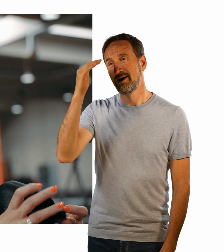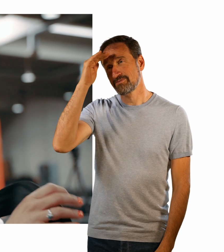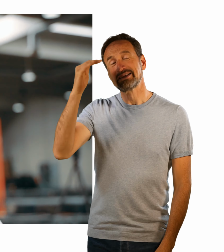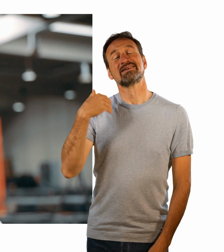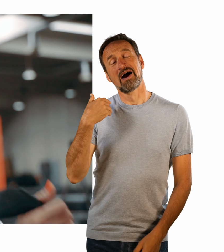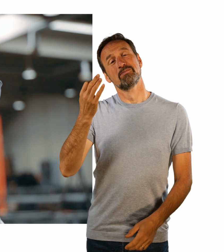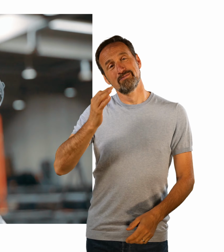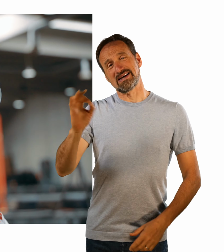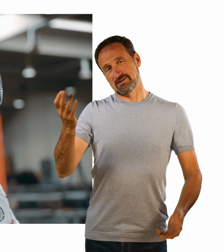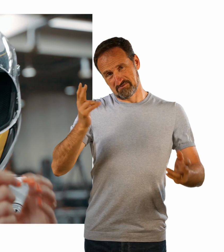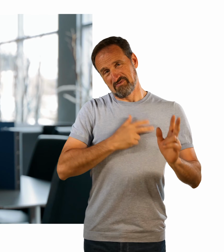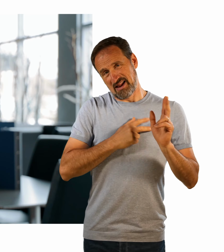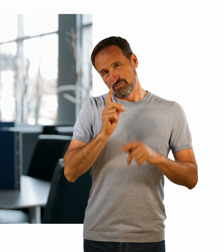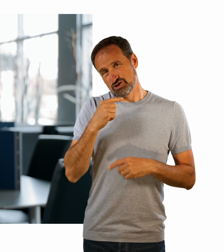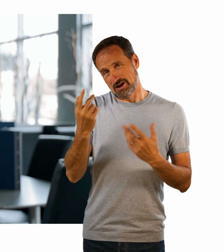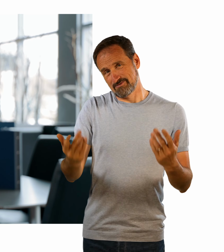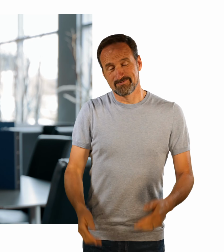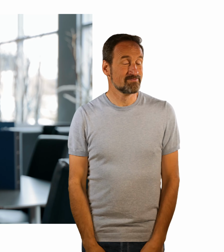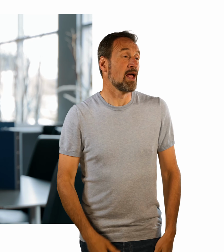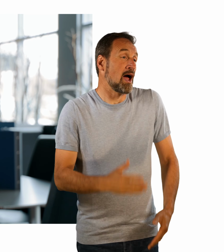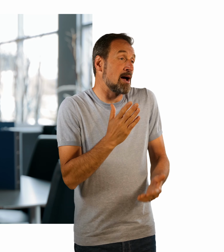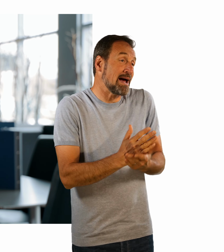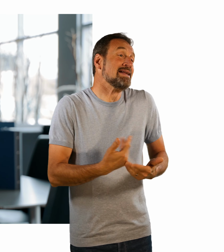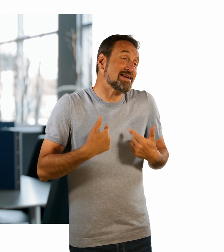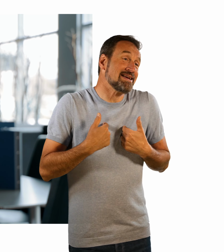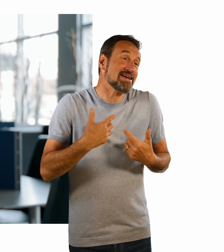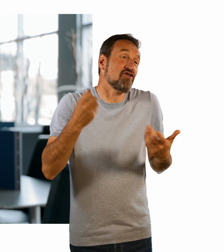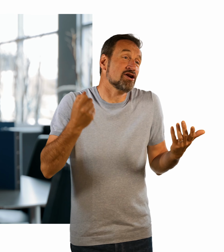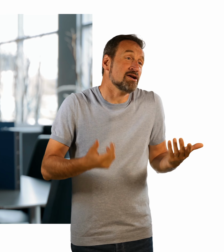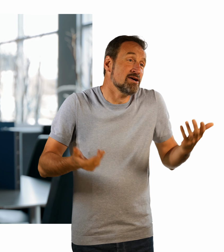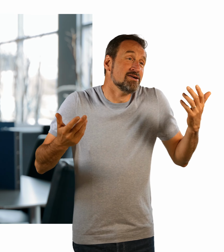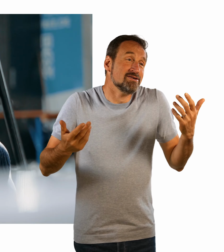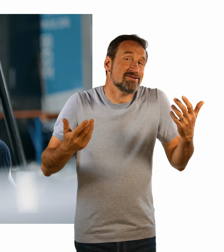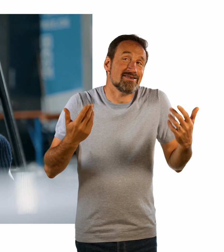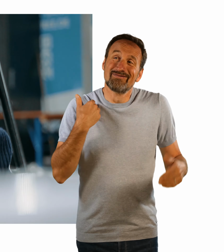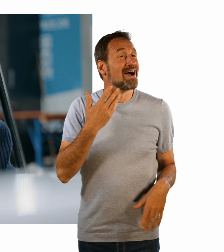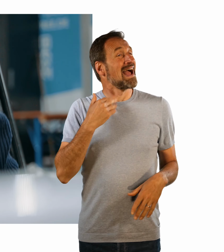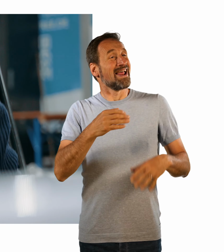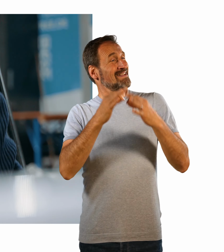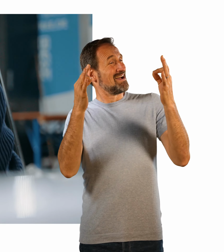besser, war er um einiges besser. Am Ende hab ich gewonnen und es war echt ein geiler Tag.